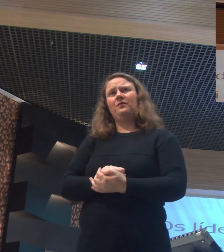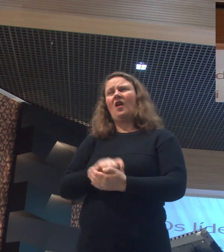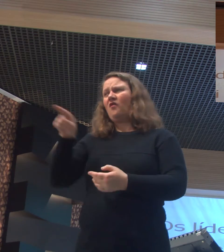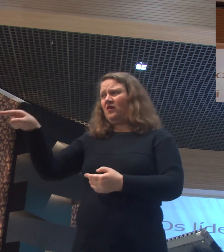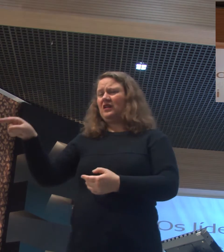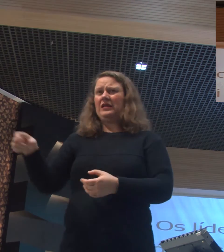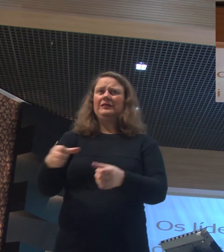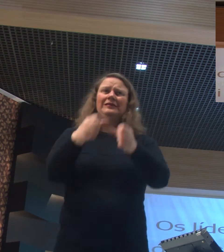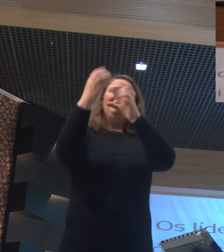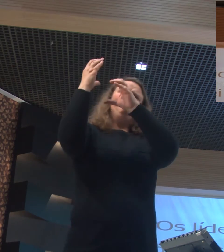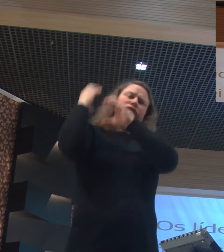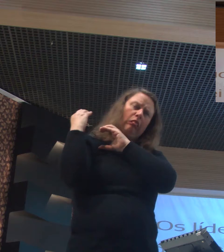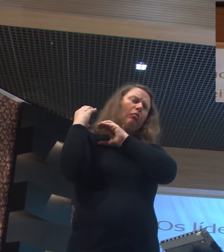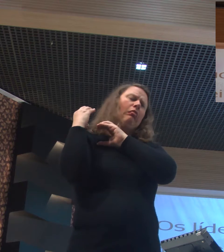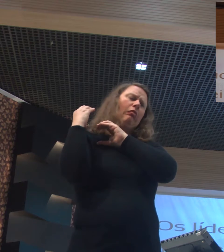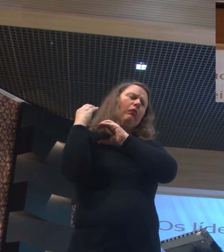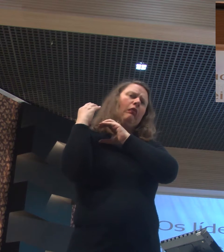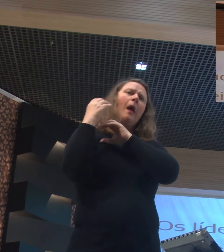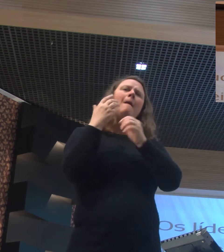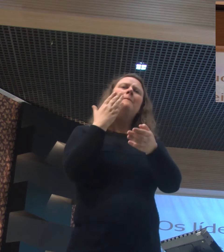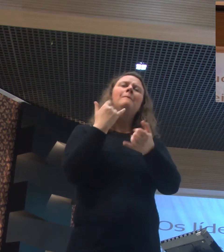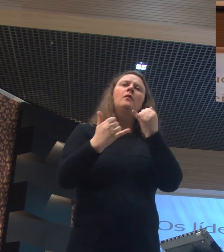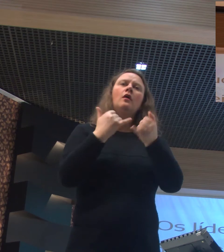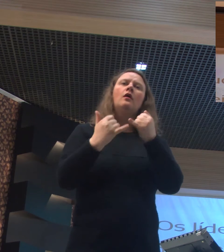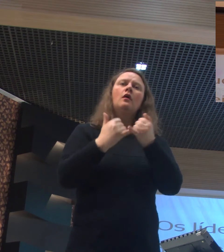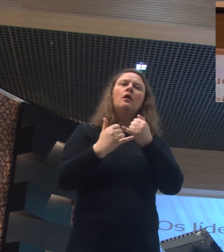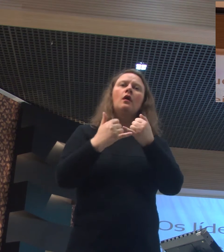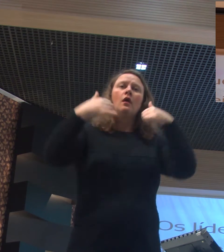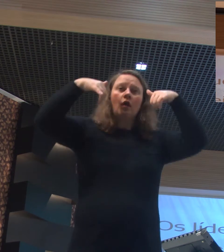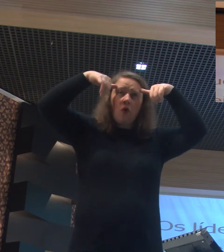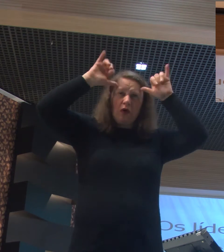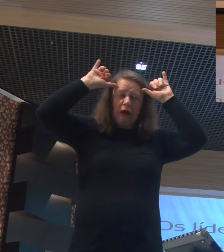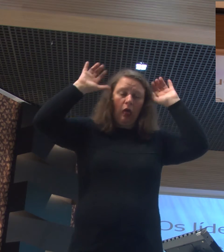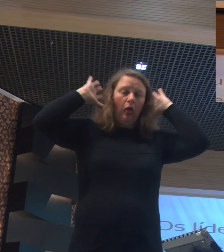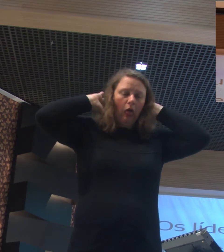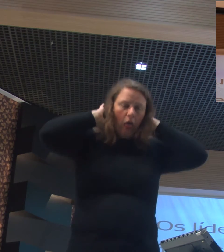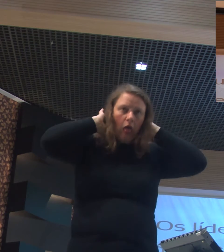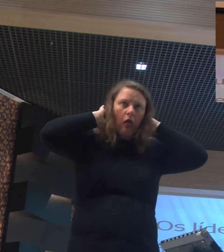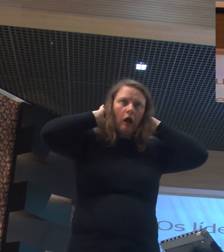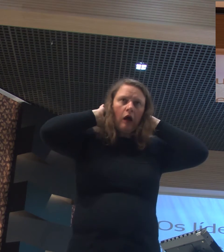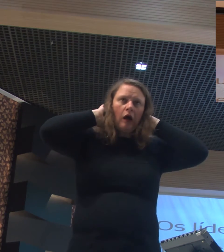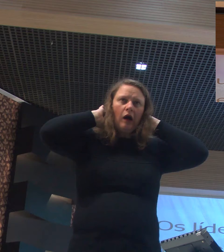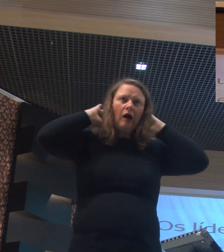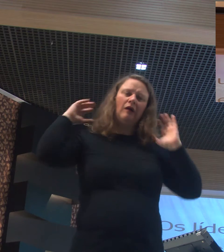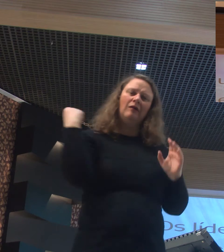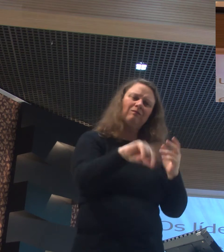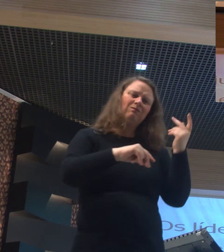e vocês não levantam esse jugo nem com o dedo. Vocês colocam sobre os outros, mas vocês não vivem nada